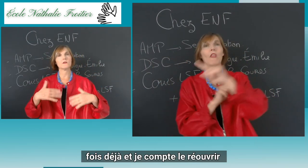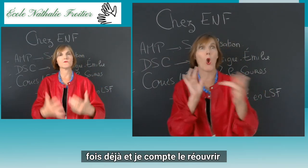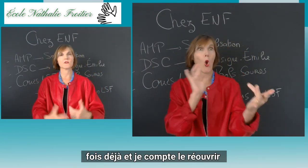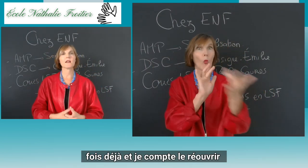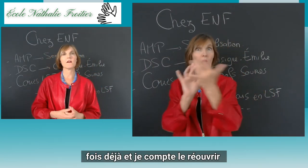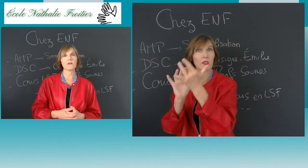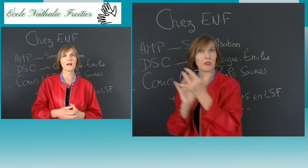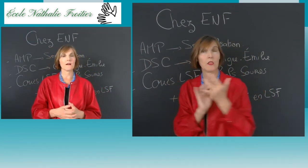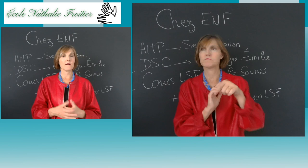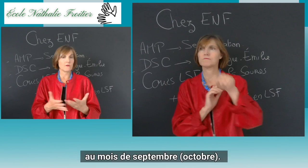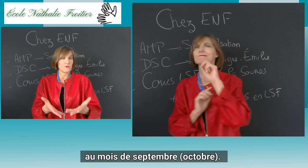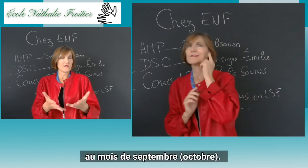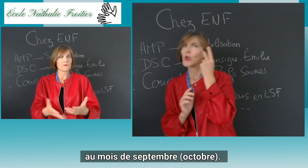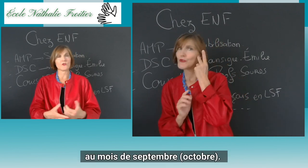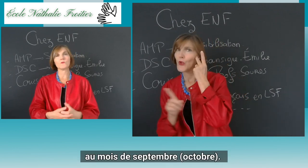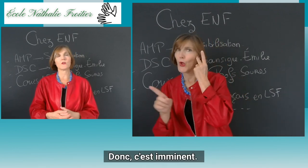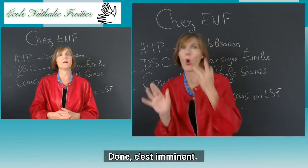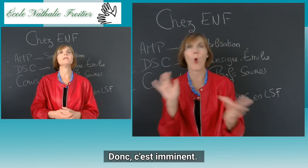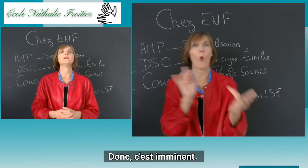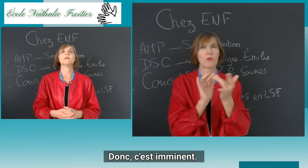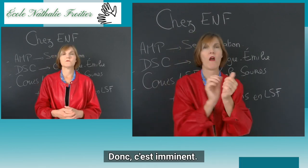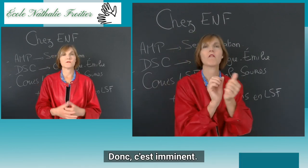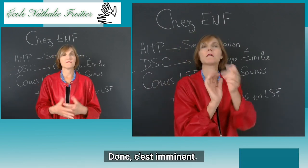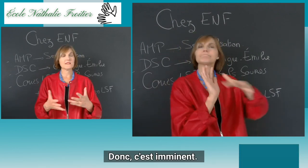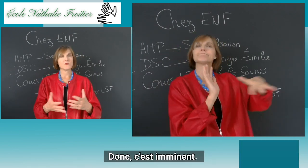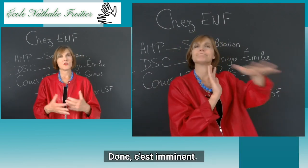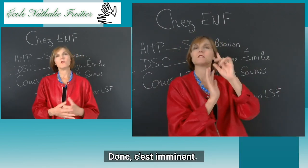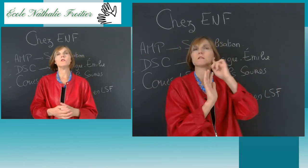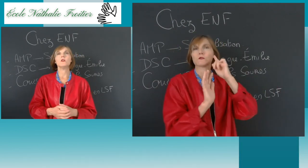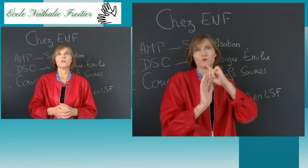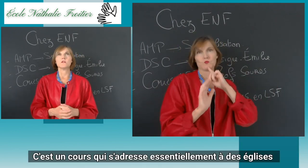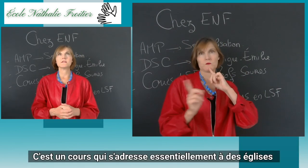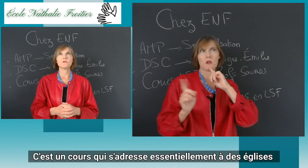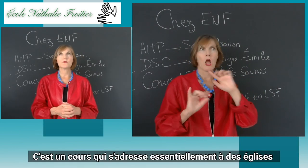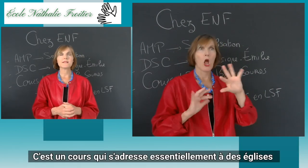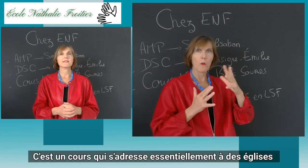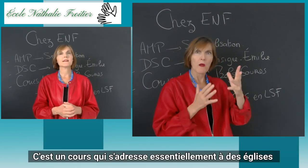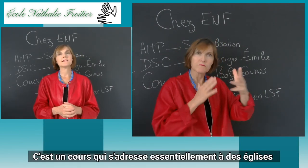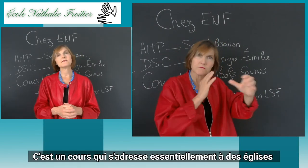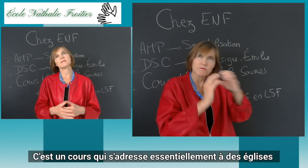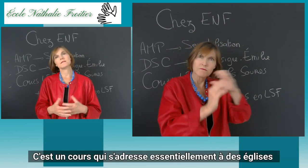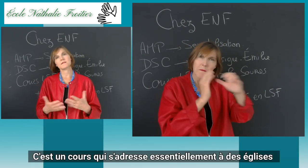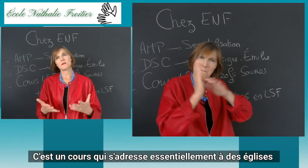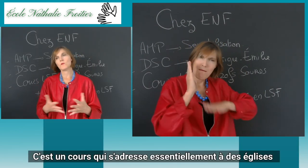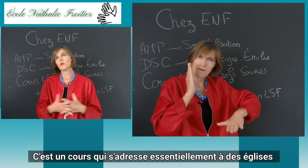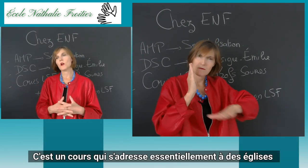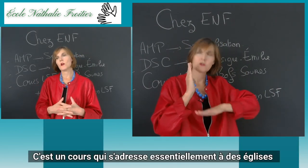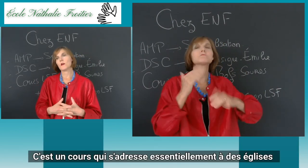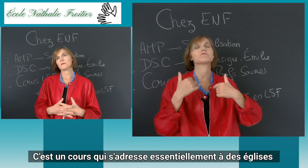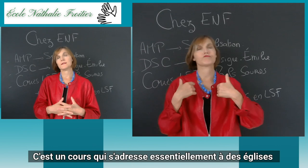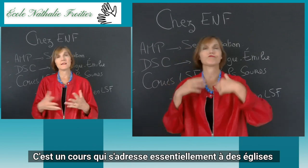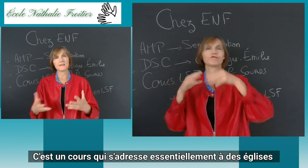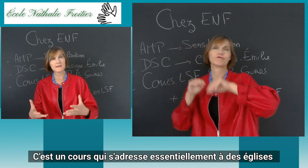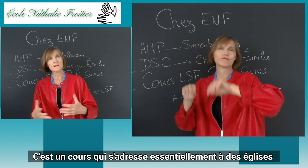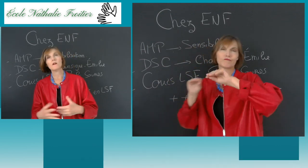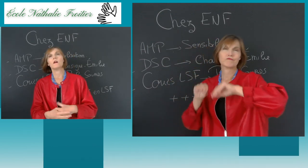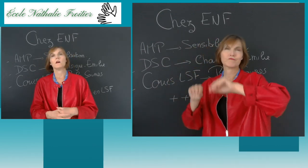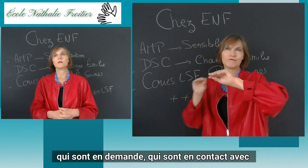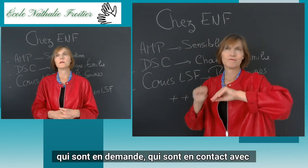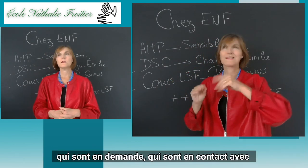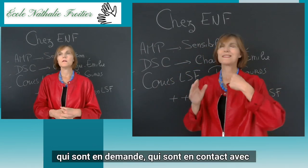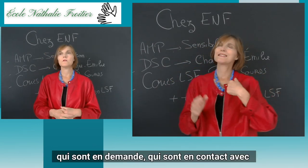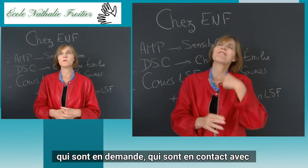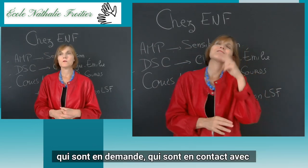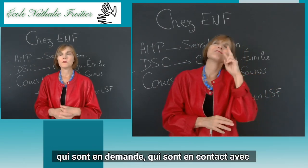réouvrir au mois de septembre donc c'est imminent c'est un cours qui s'adresse essentiellement à des églises